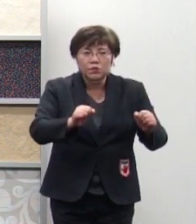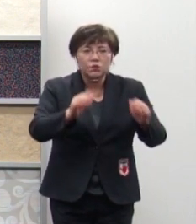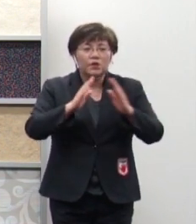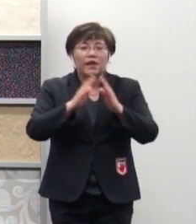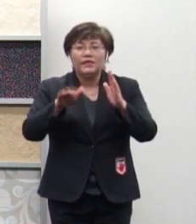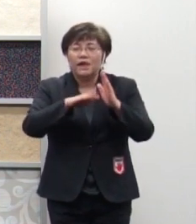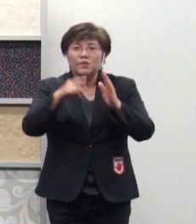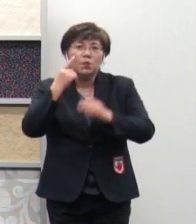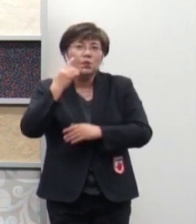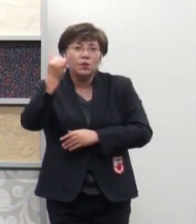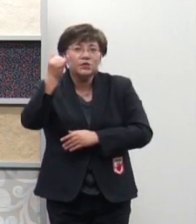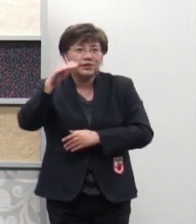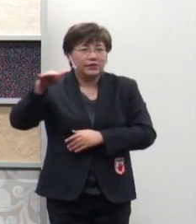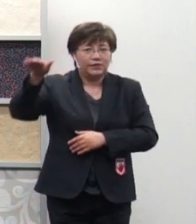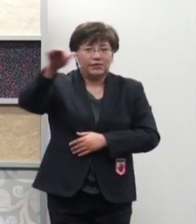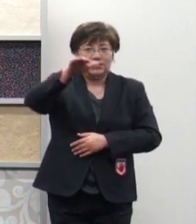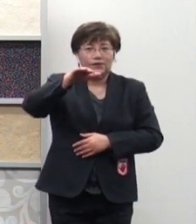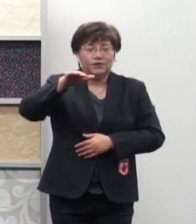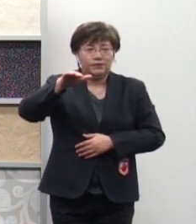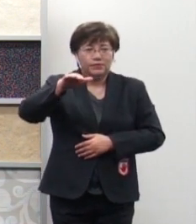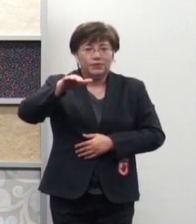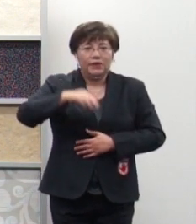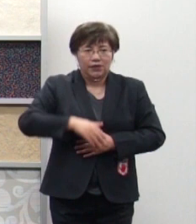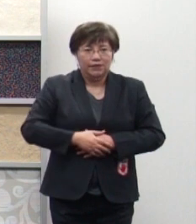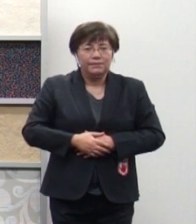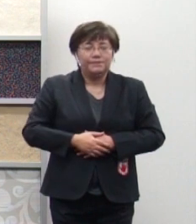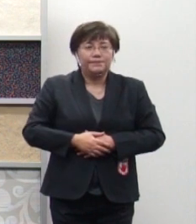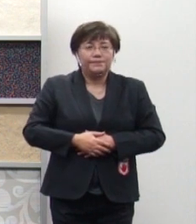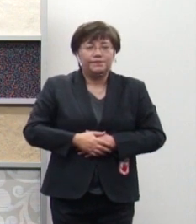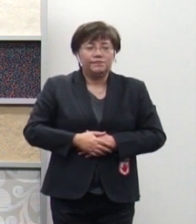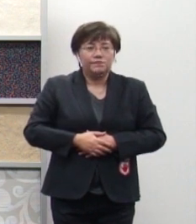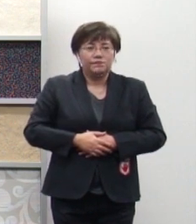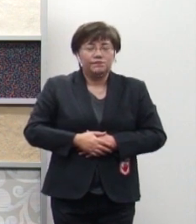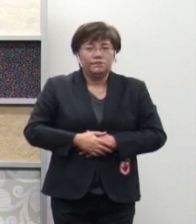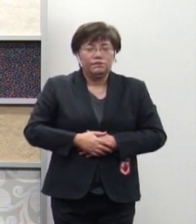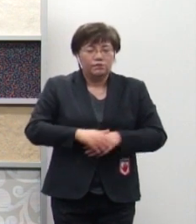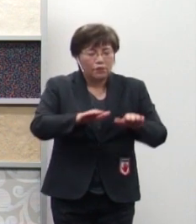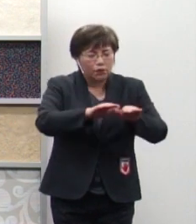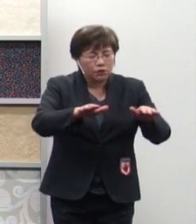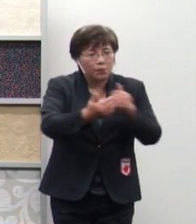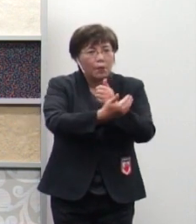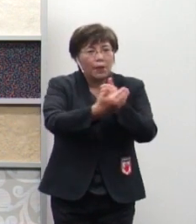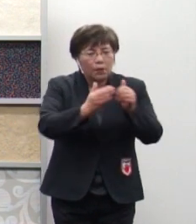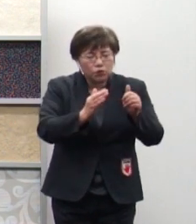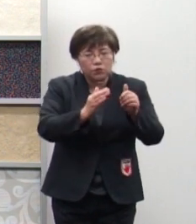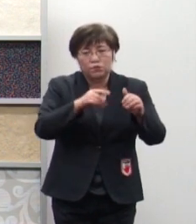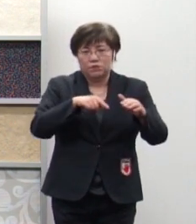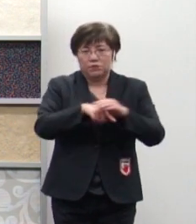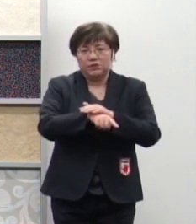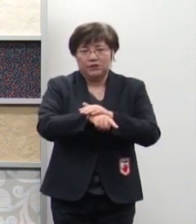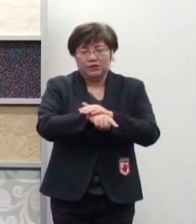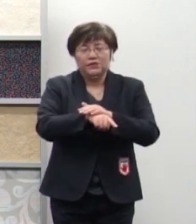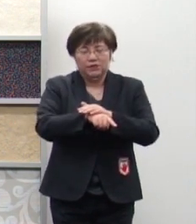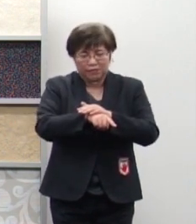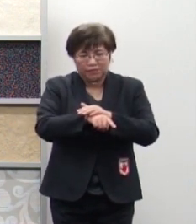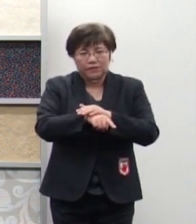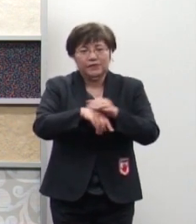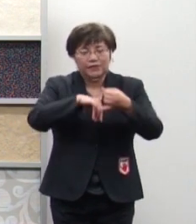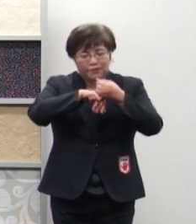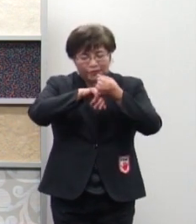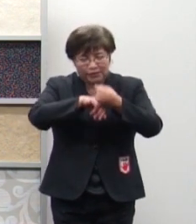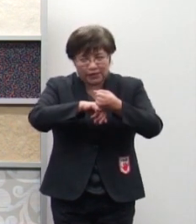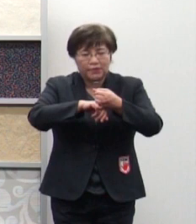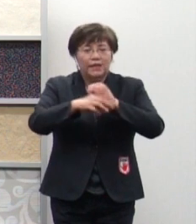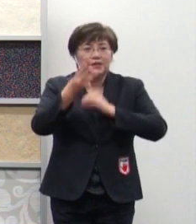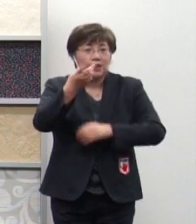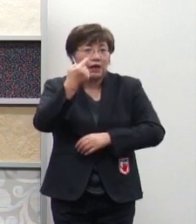のお父さんお母さんに関しましてにおかれましてはです、お子様守っていただく上でもです、速やかな接種を改